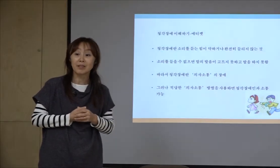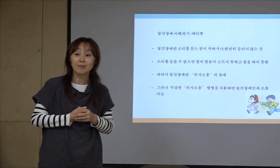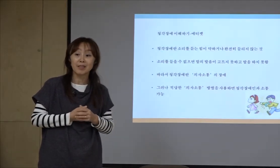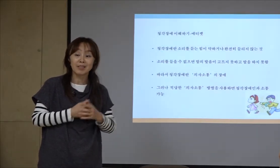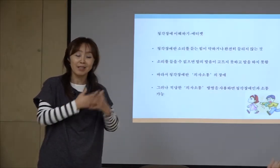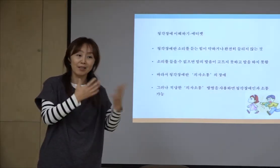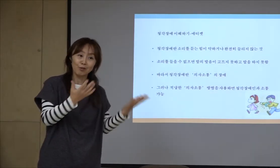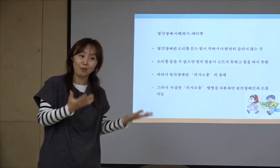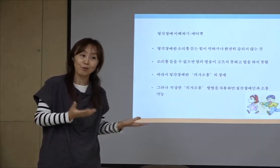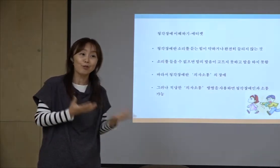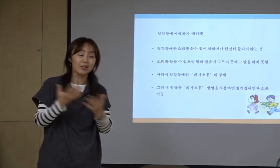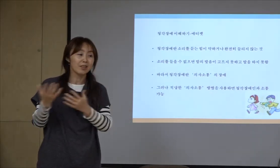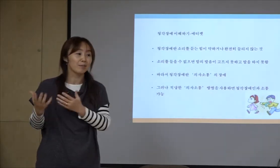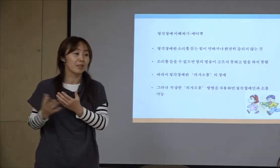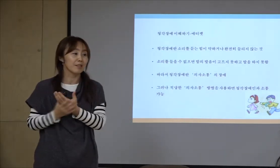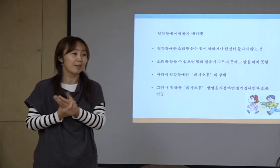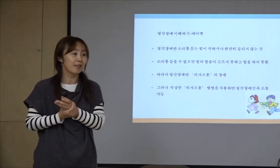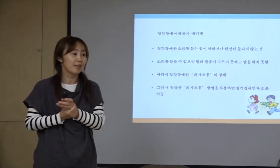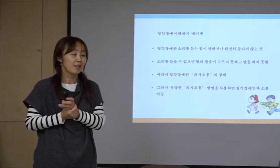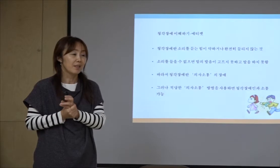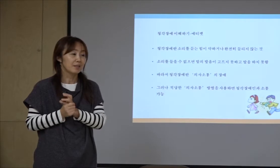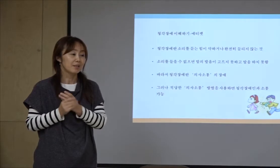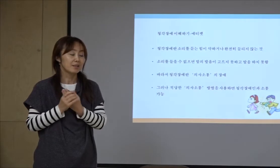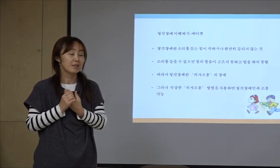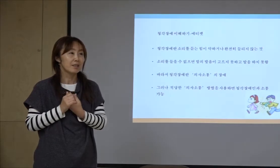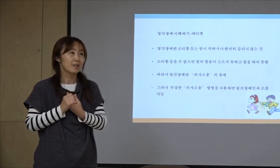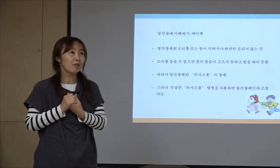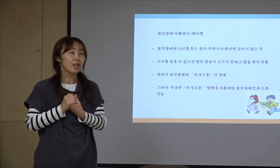선생님이 이제 해서 훌륭한 사람이 됐지만